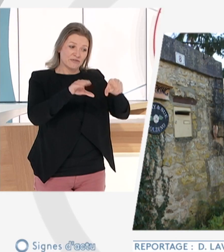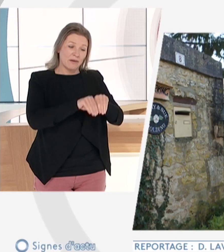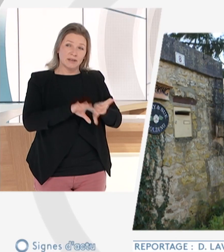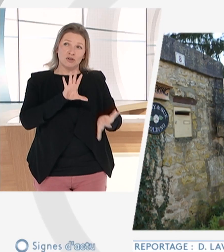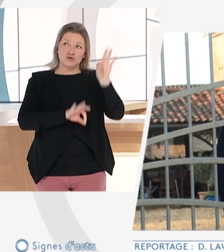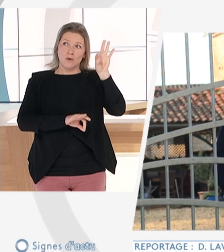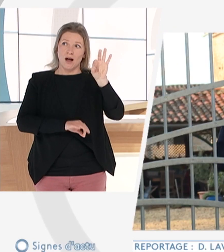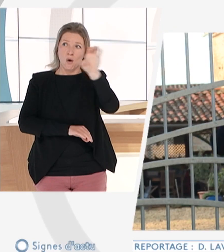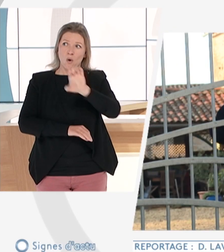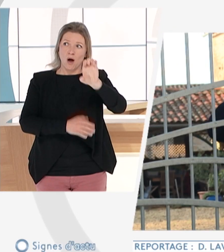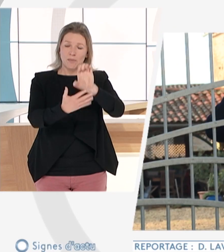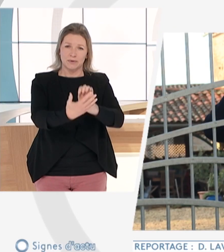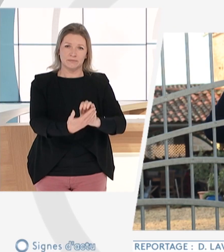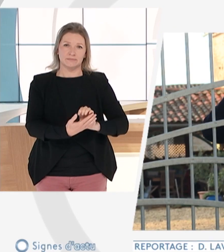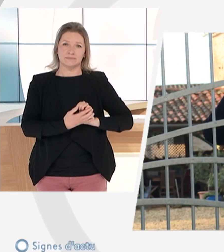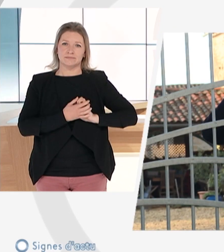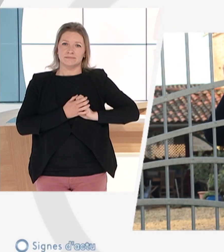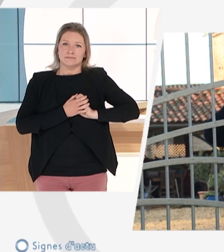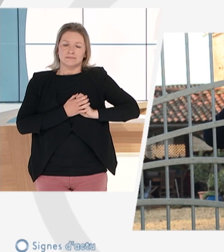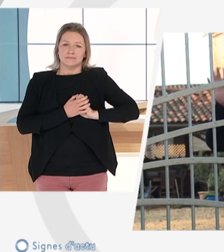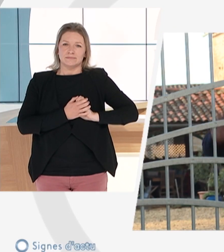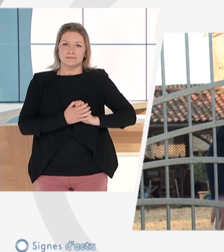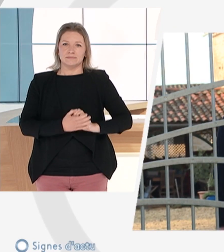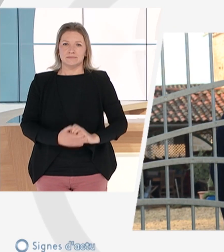jamais quitter l'Europe. Ouais.